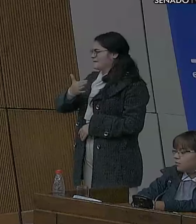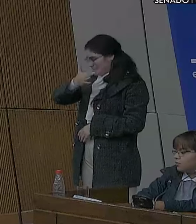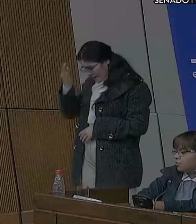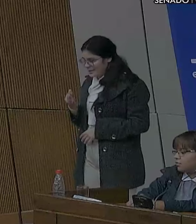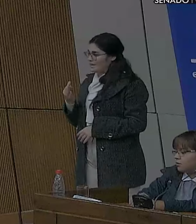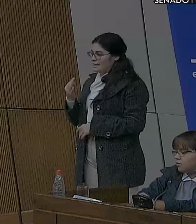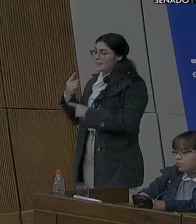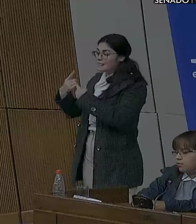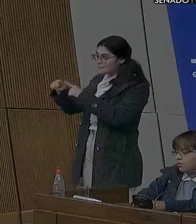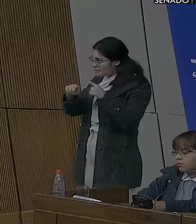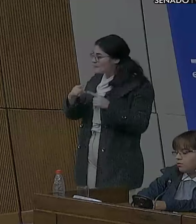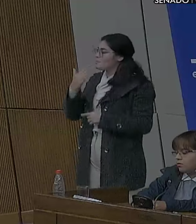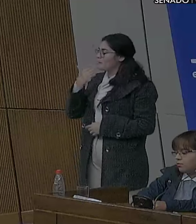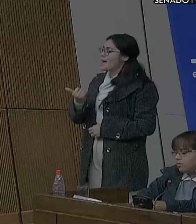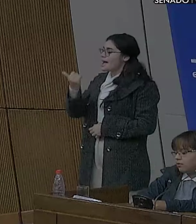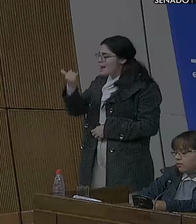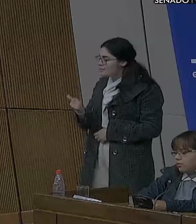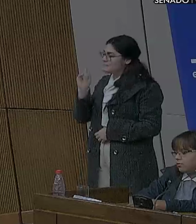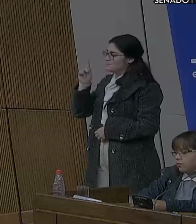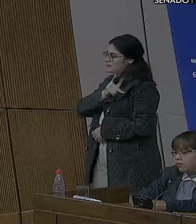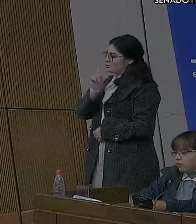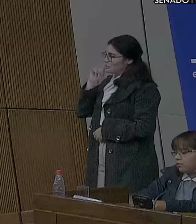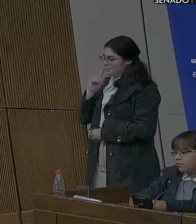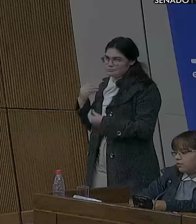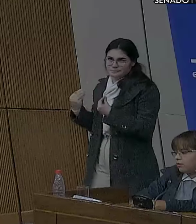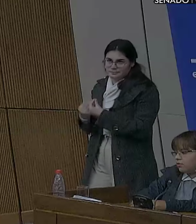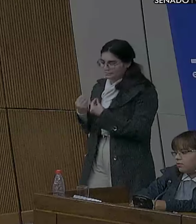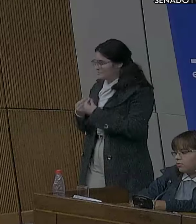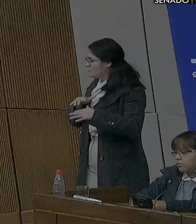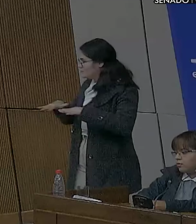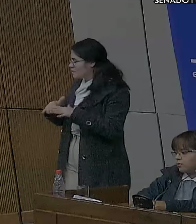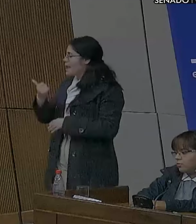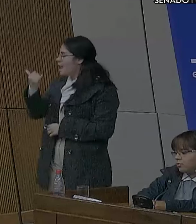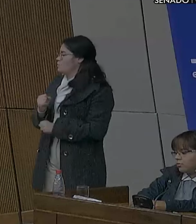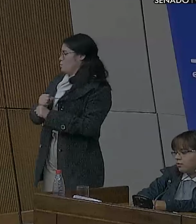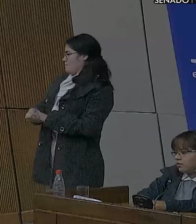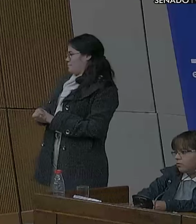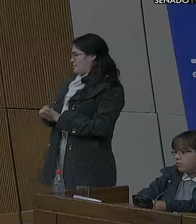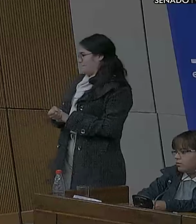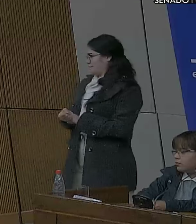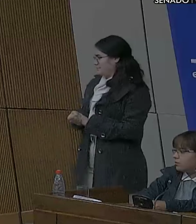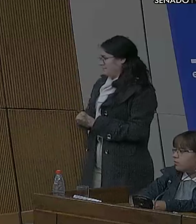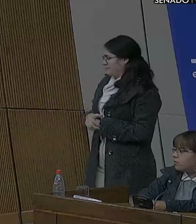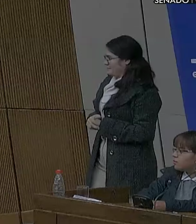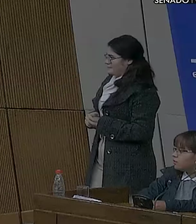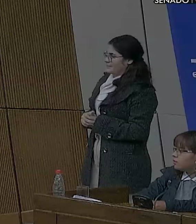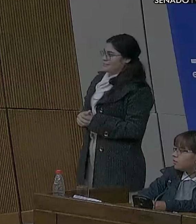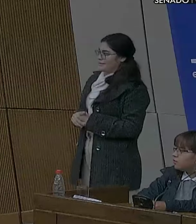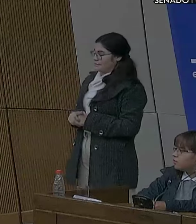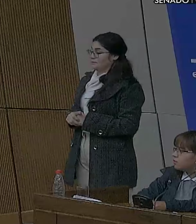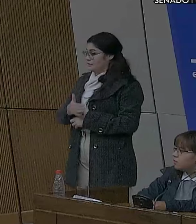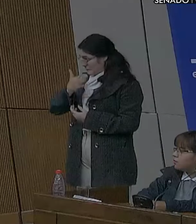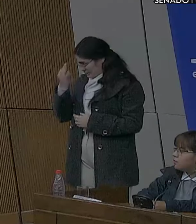no va a saber hacer, le prejuzgan, dice. Y hay personas sordas, por ejemplo, hay muchos que están trabajando, que son muy